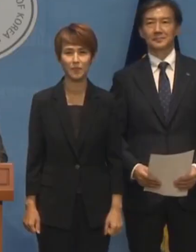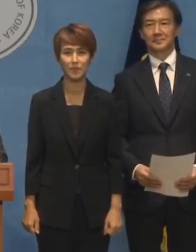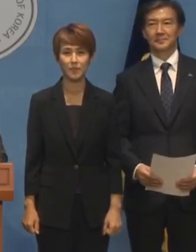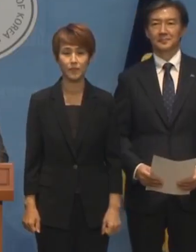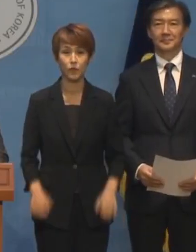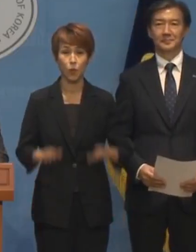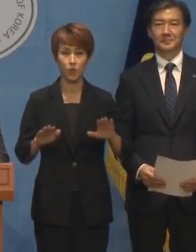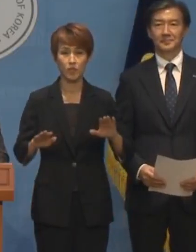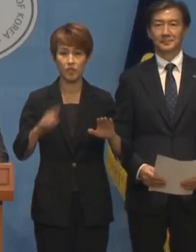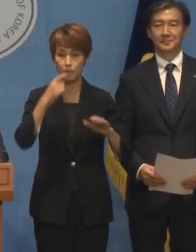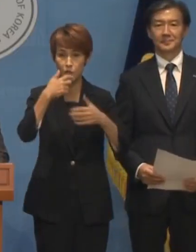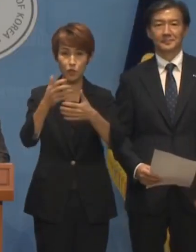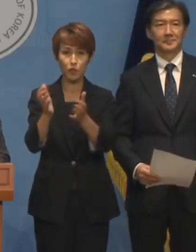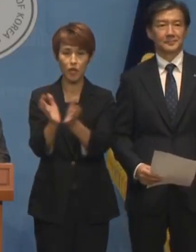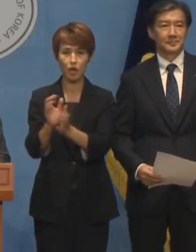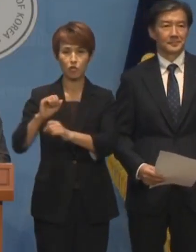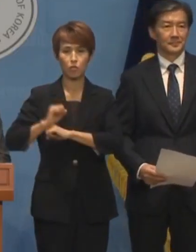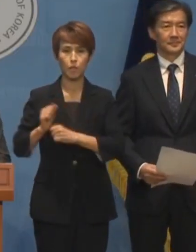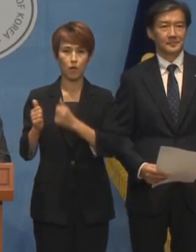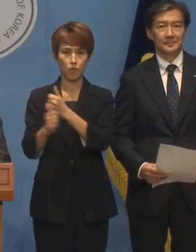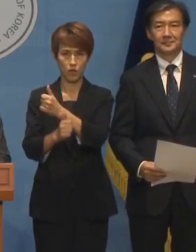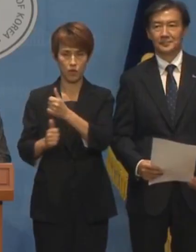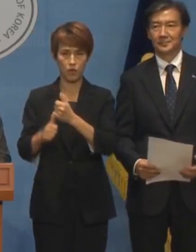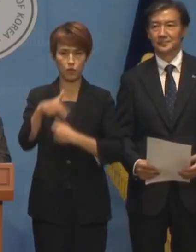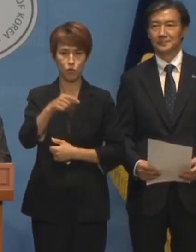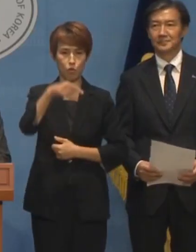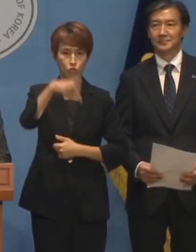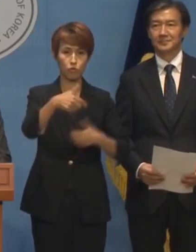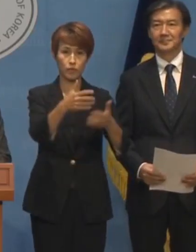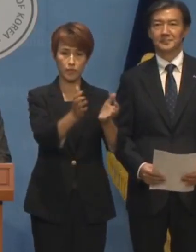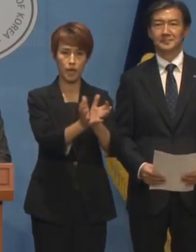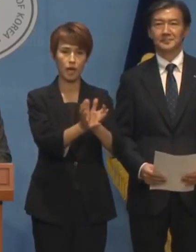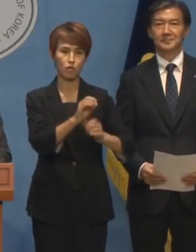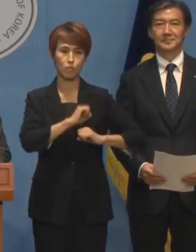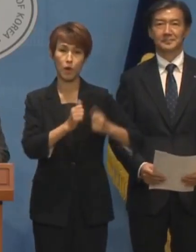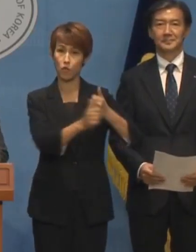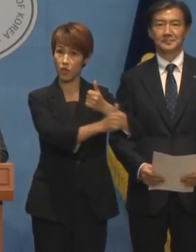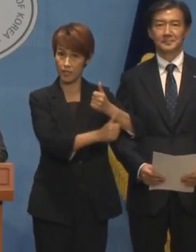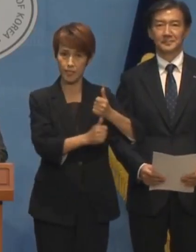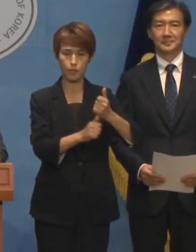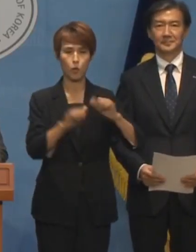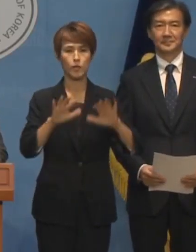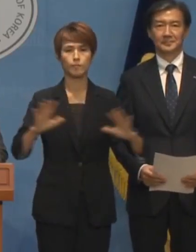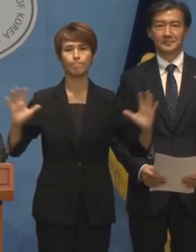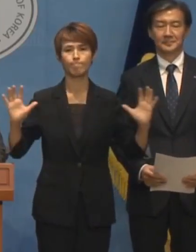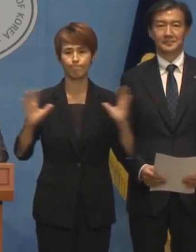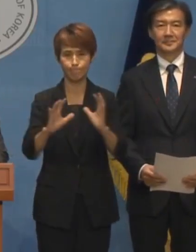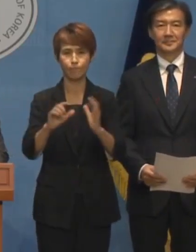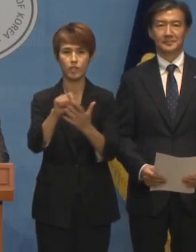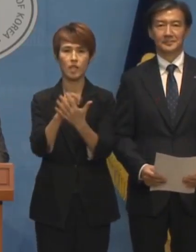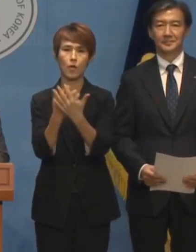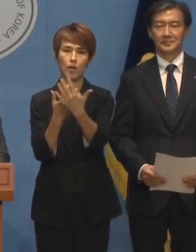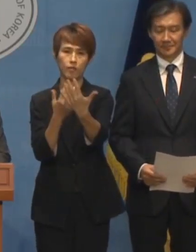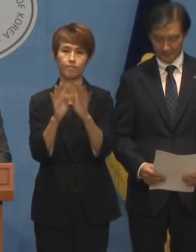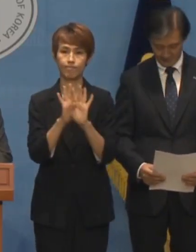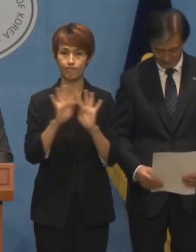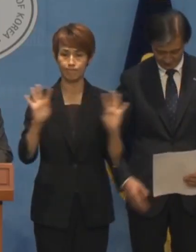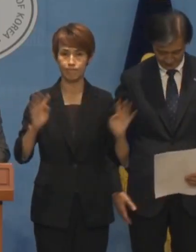오늘 더불어민주당 국방위원과 조국 혁신당 국방위원이 함께 기자회견을